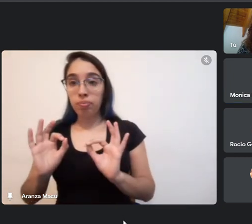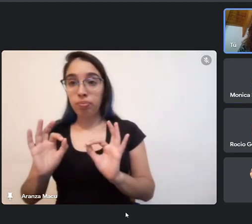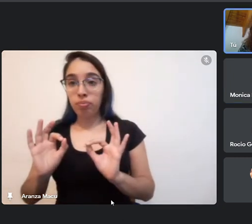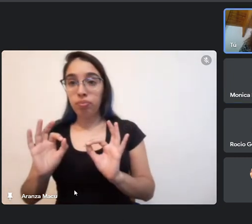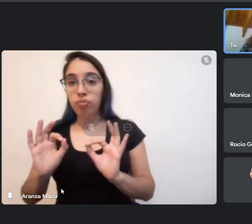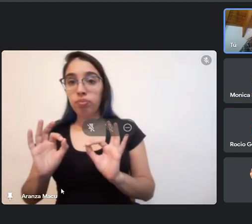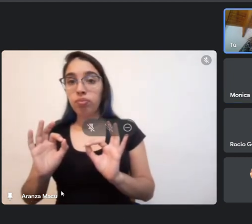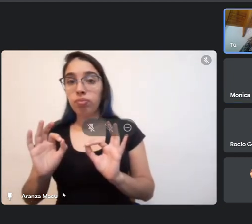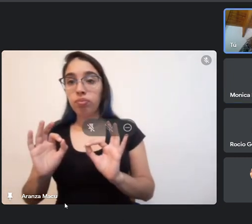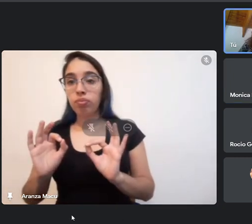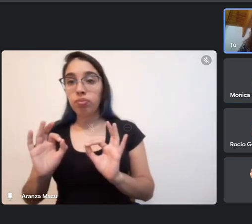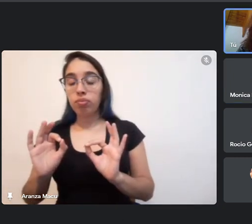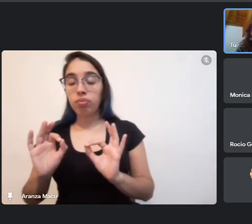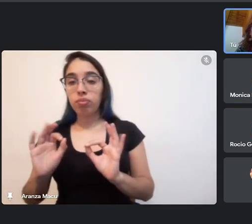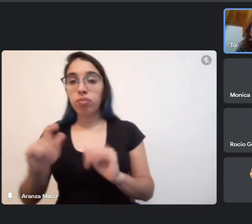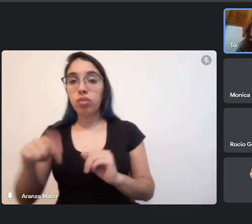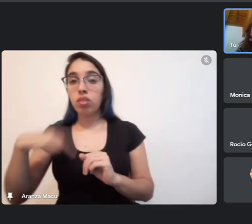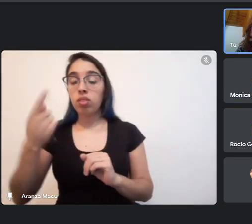¿Alguna otra consulta?